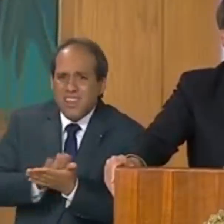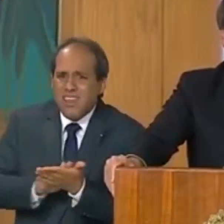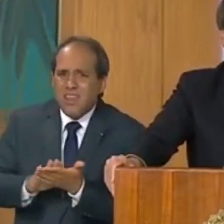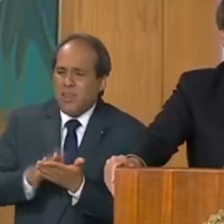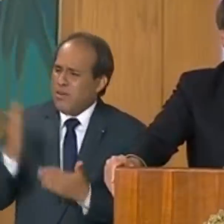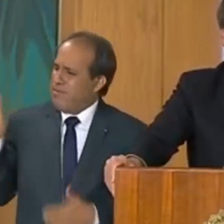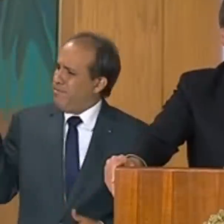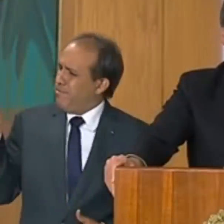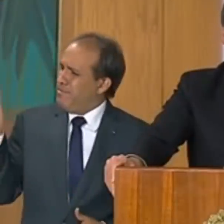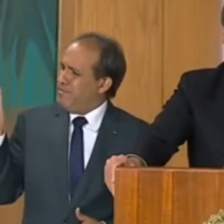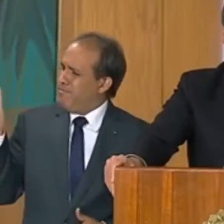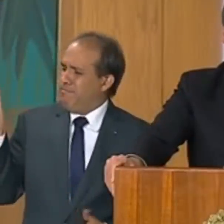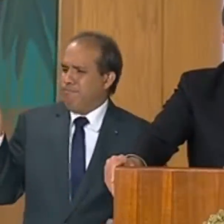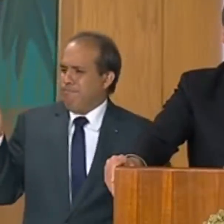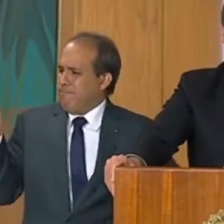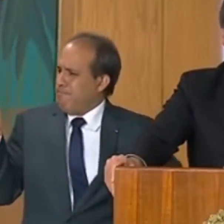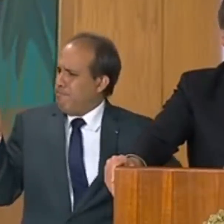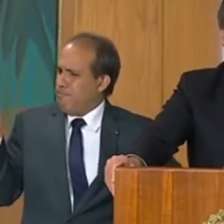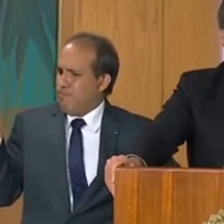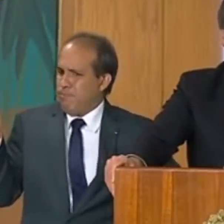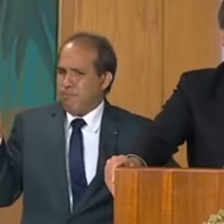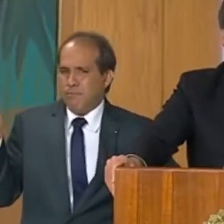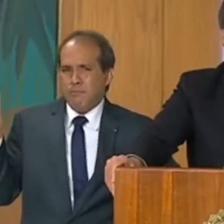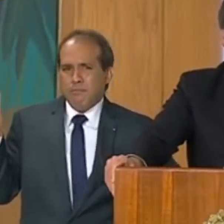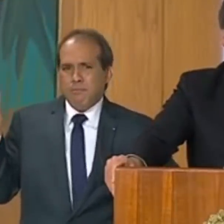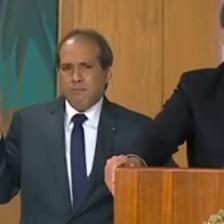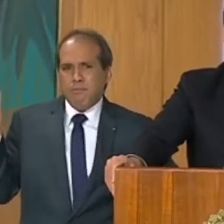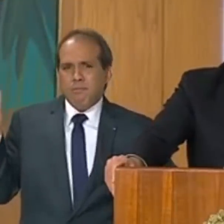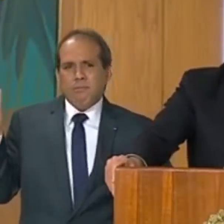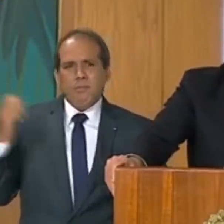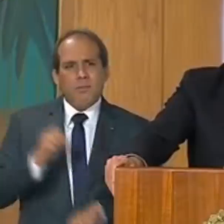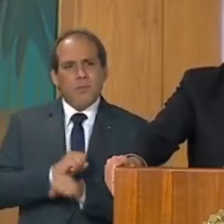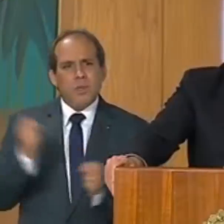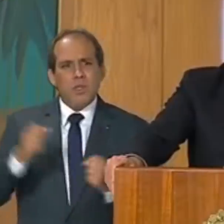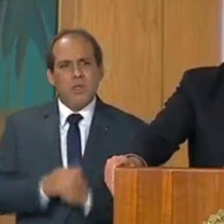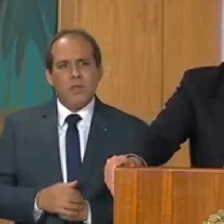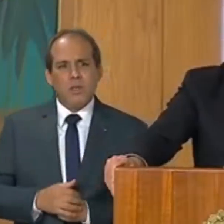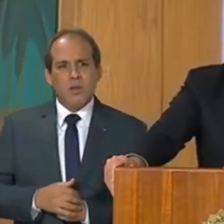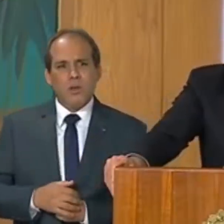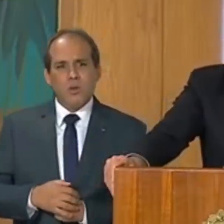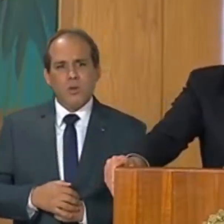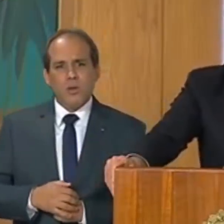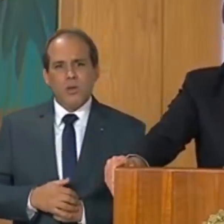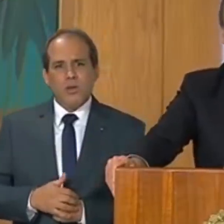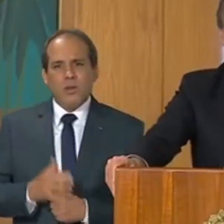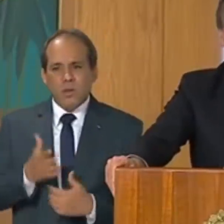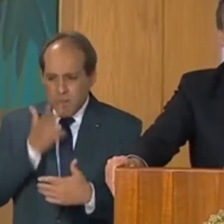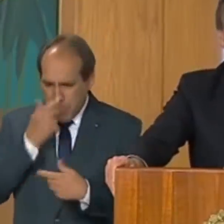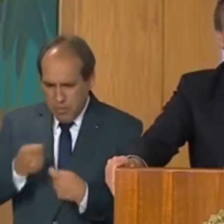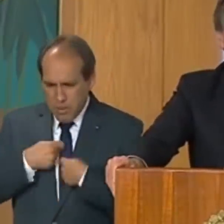É, no meio do oceano, um toco de bananeira.